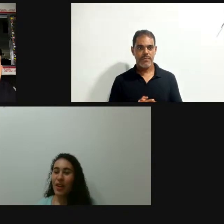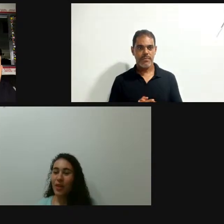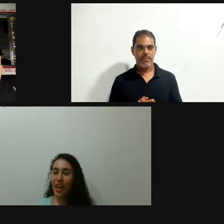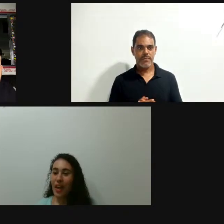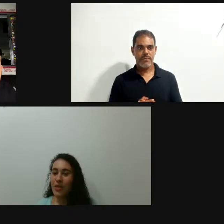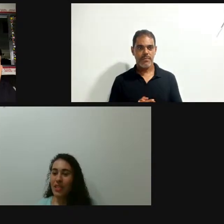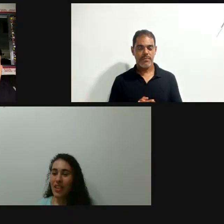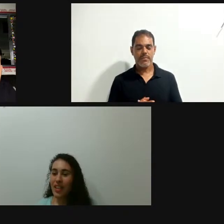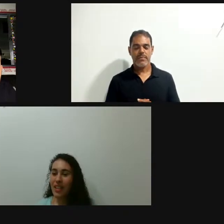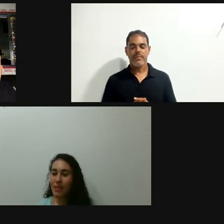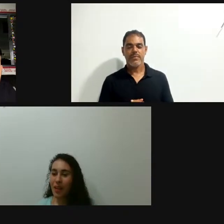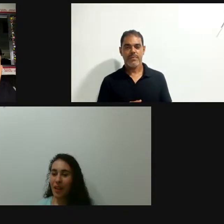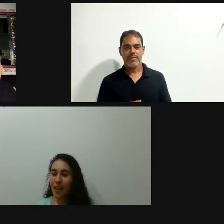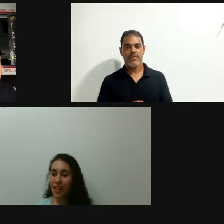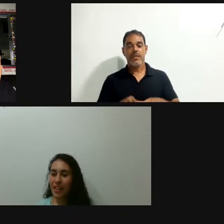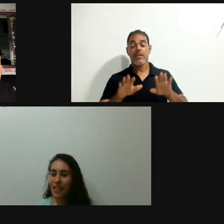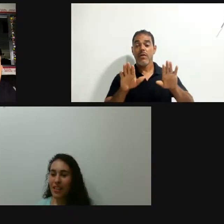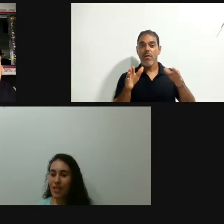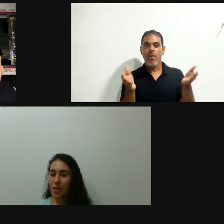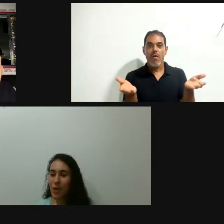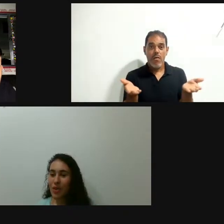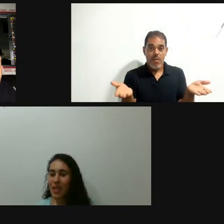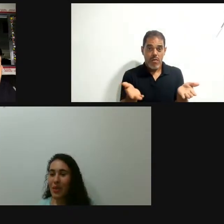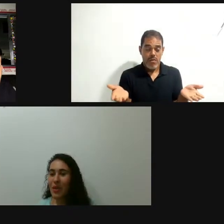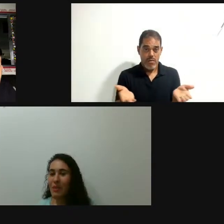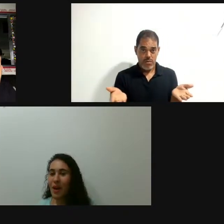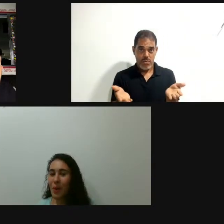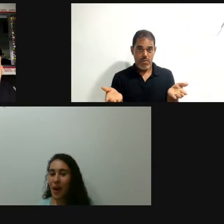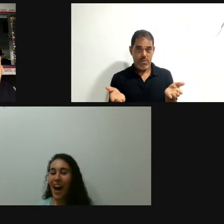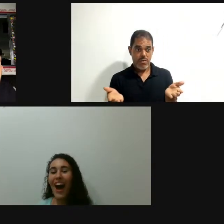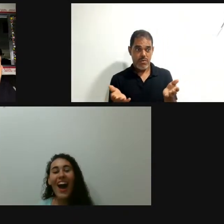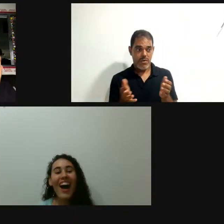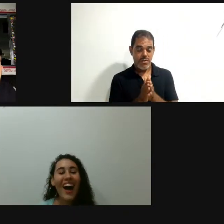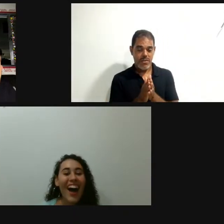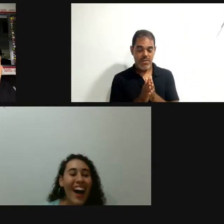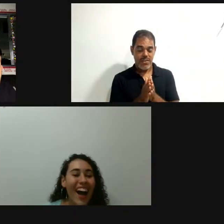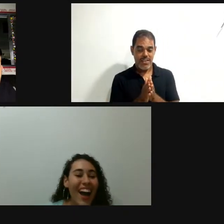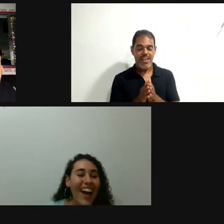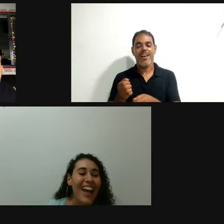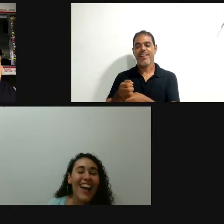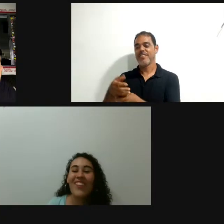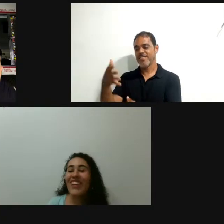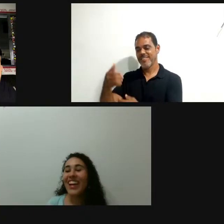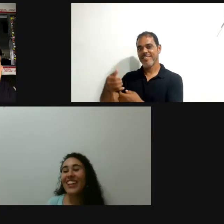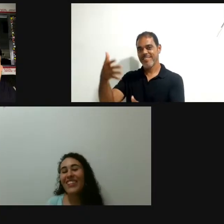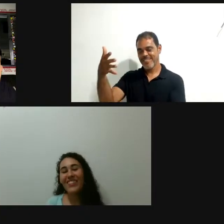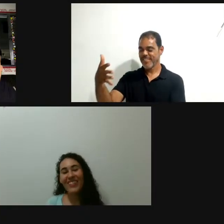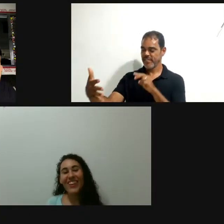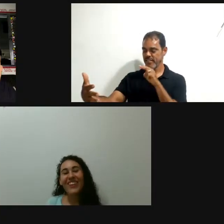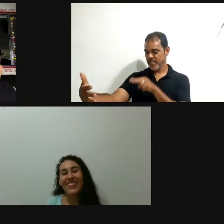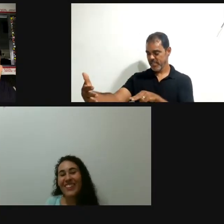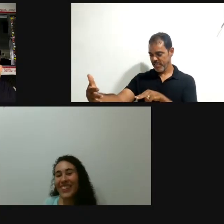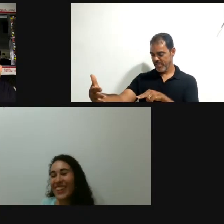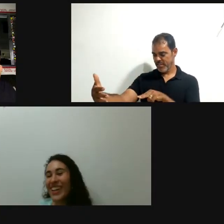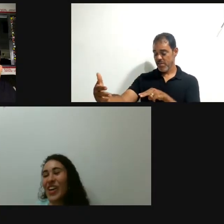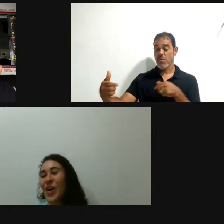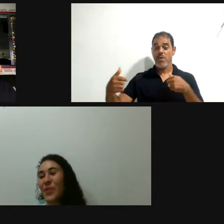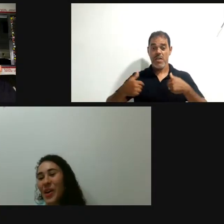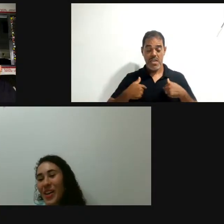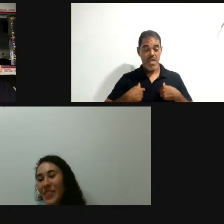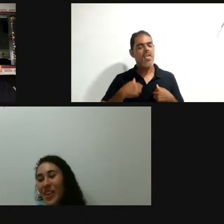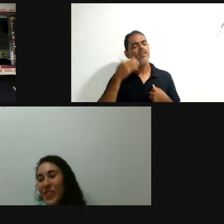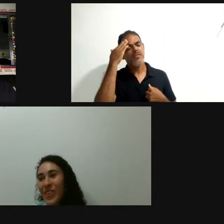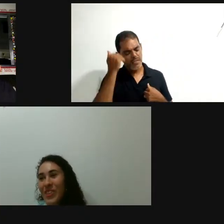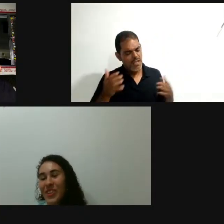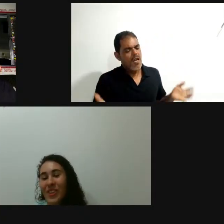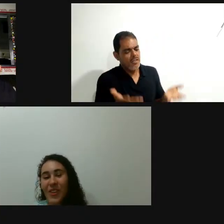Gente, eu sei animar e sou seu irmão. Ah, eu vi aqui o O